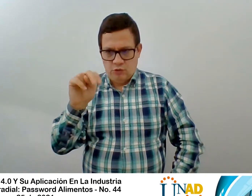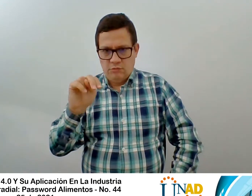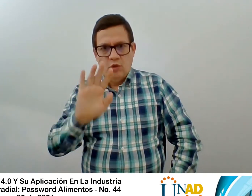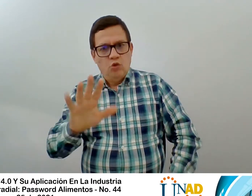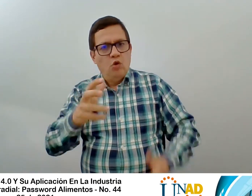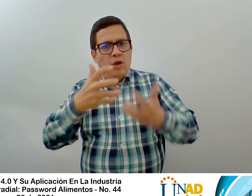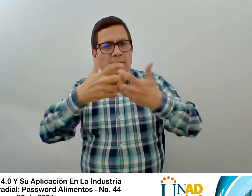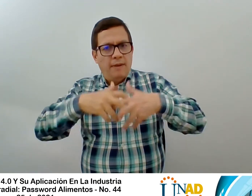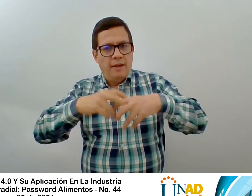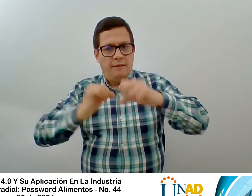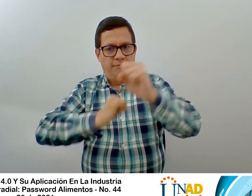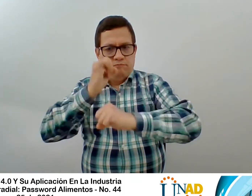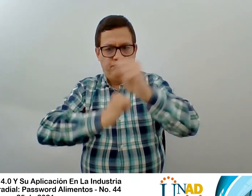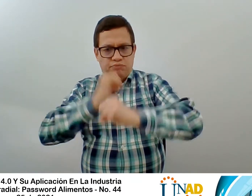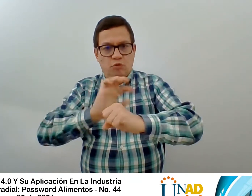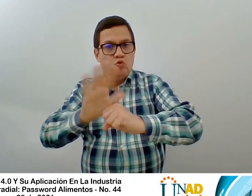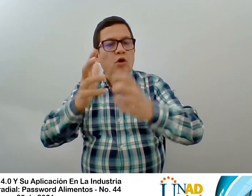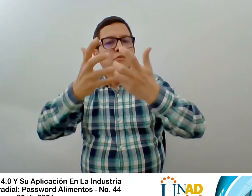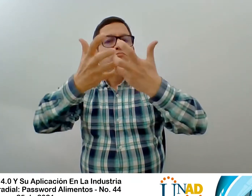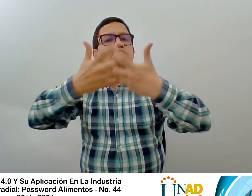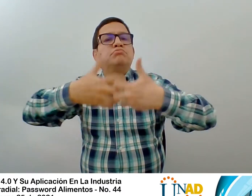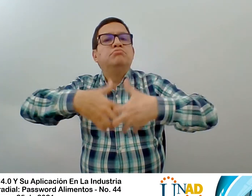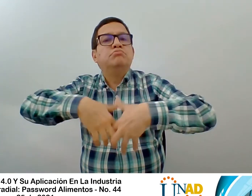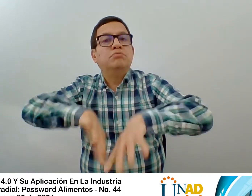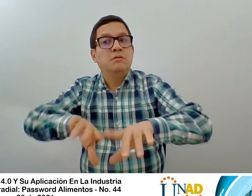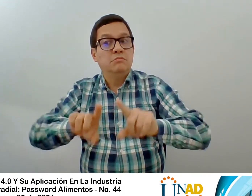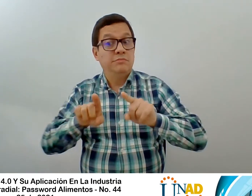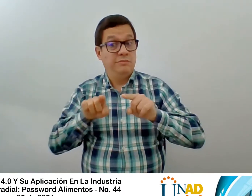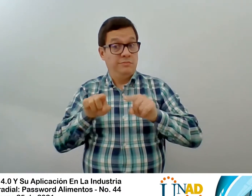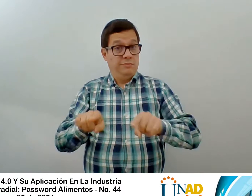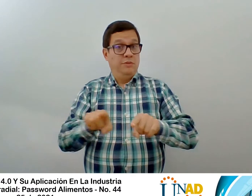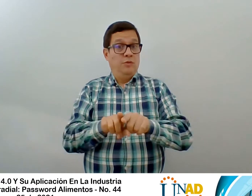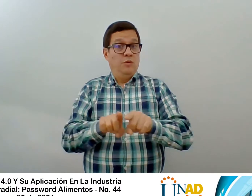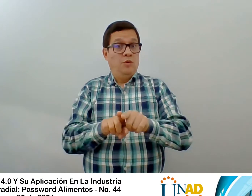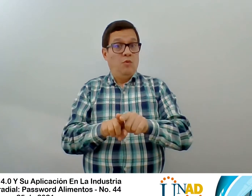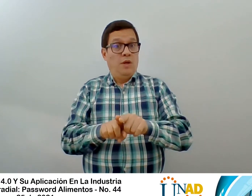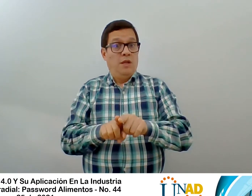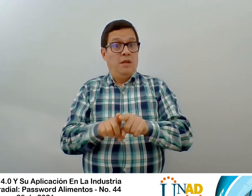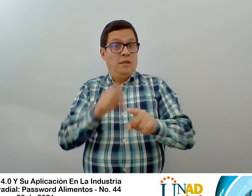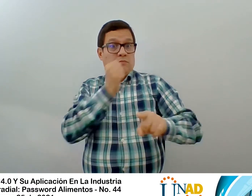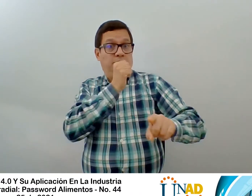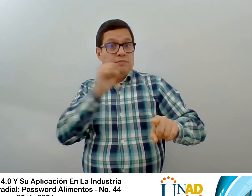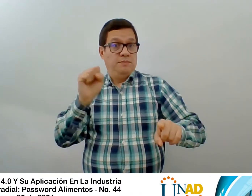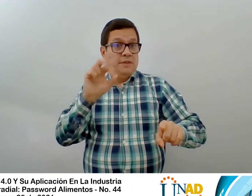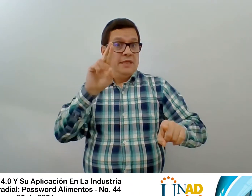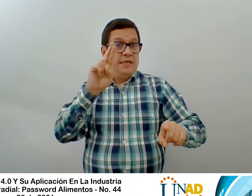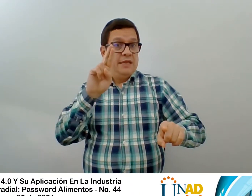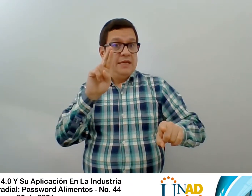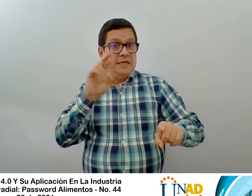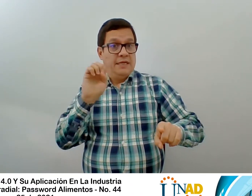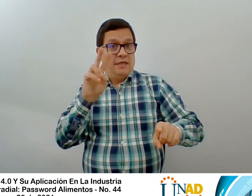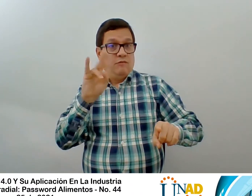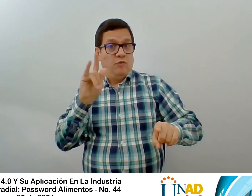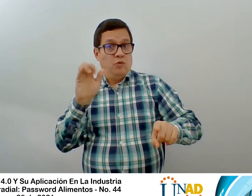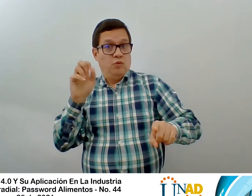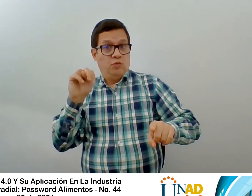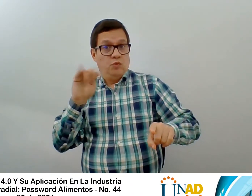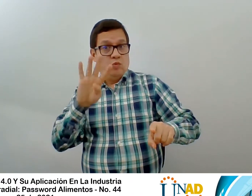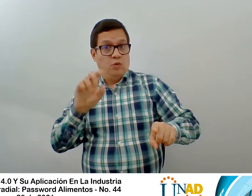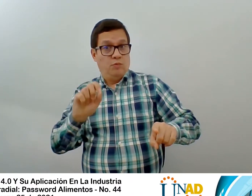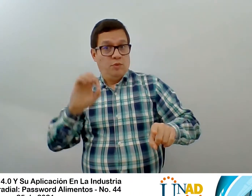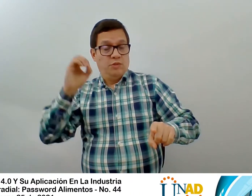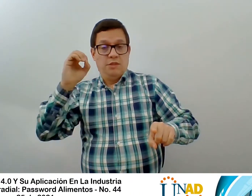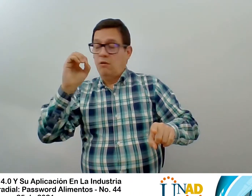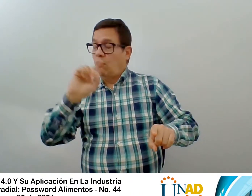control automático. Sin embargo, ahí no hablábamos de revolución industrial 4.0. El cambio que se genera en